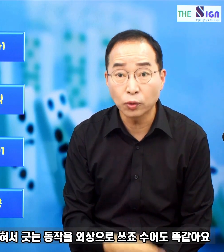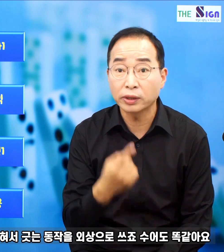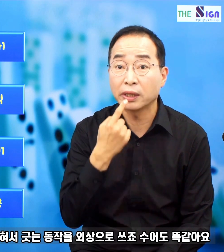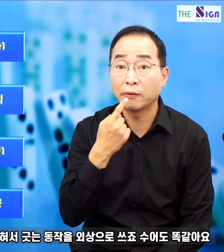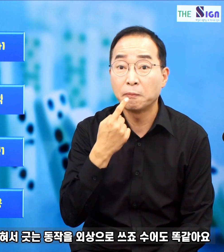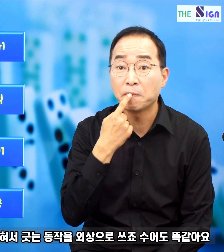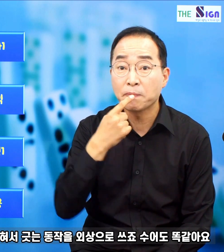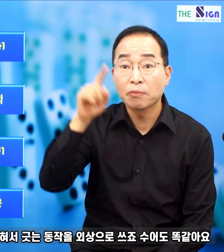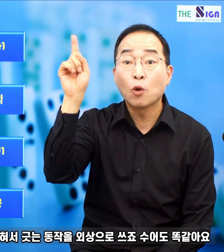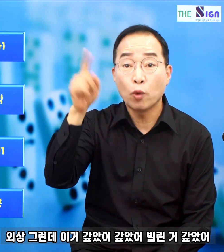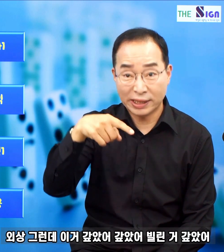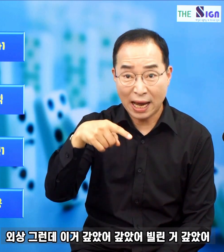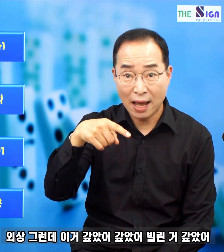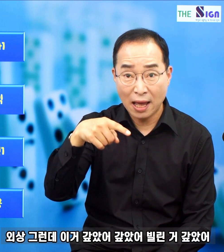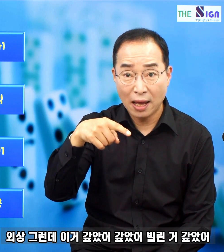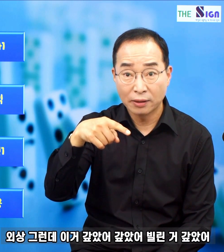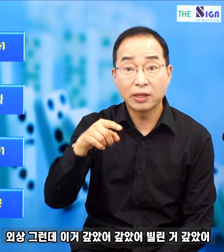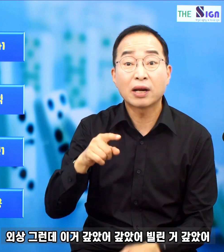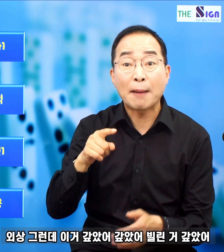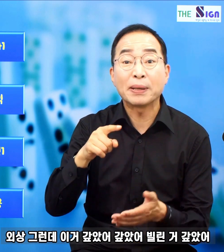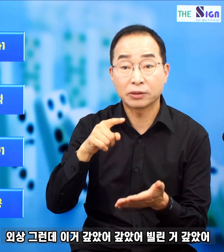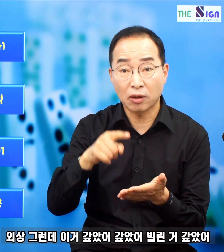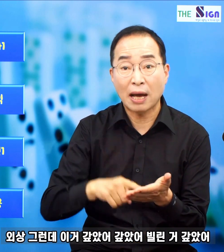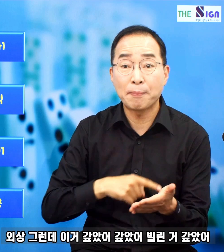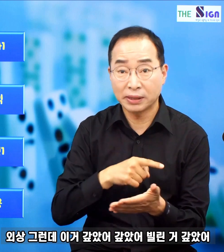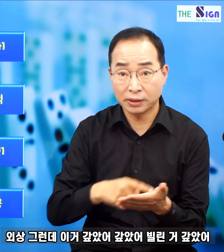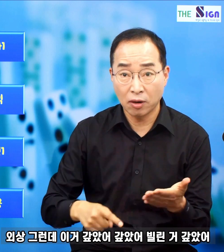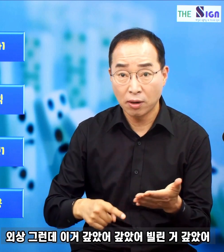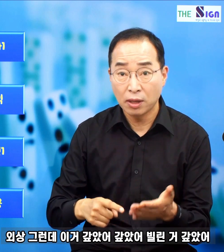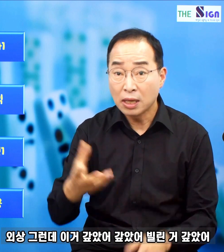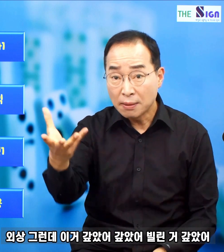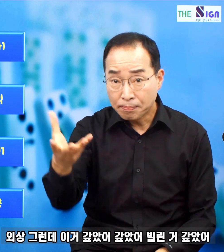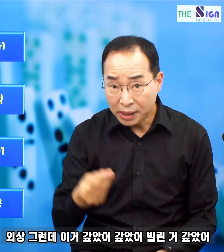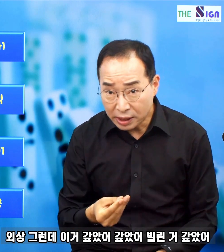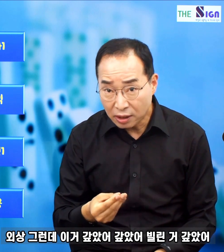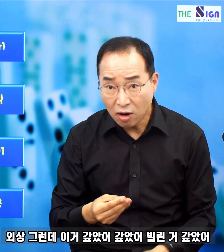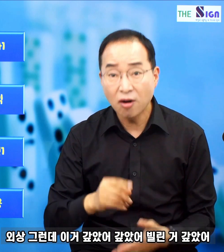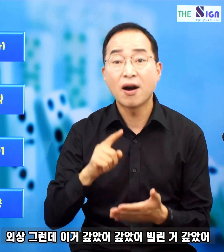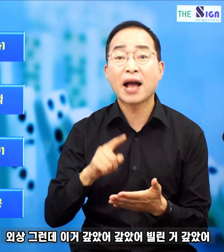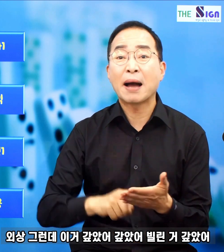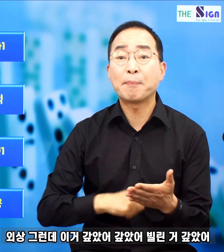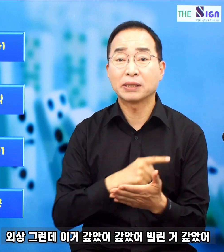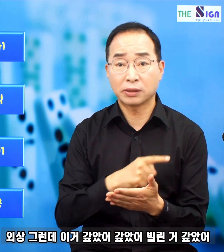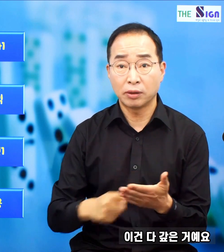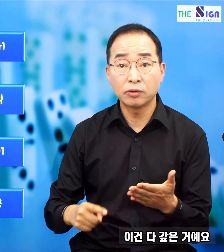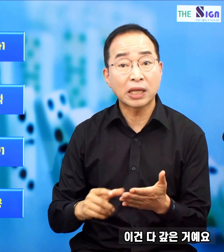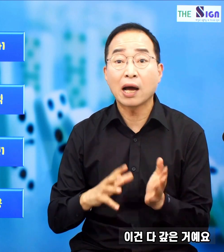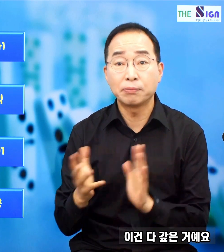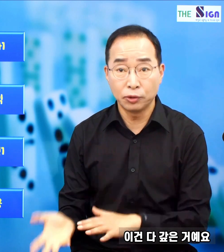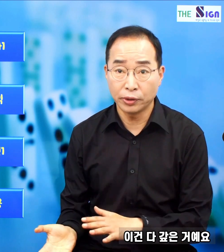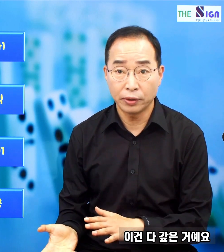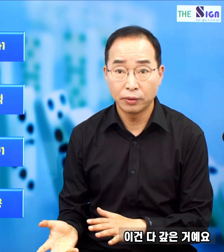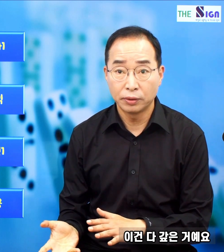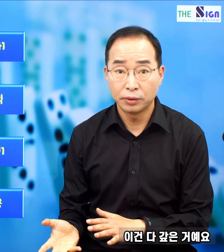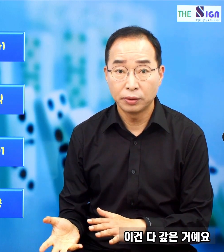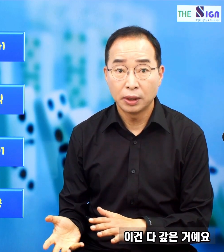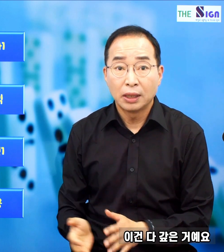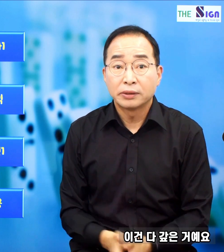똑같아요. 외상. 근데 갚았어. 빌린 거 갚았어. 이건 다 갚은 거예요. 자,